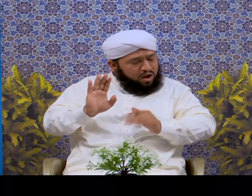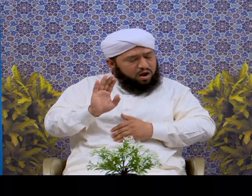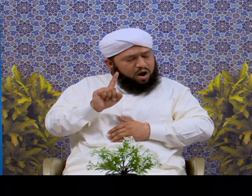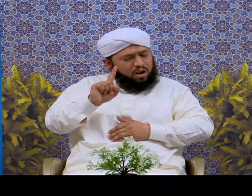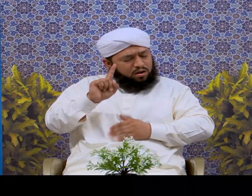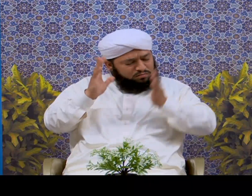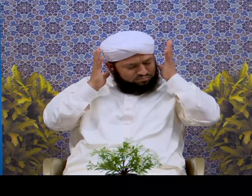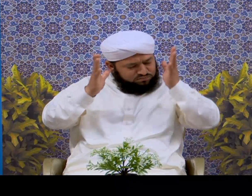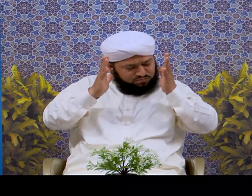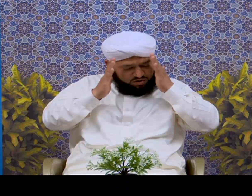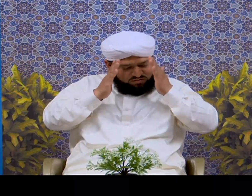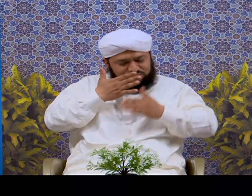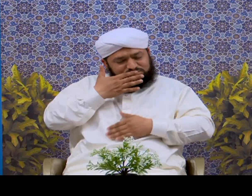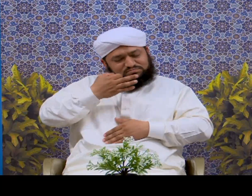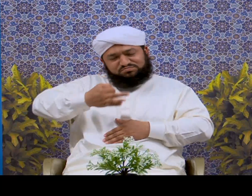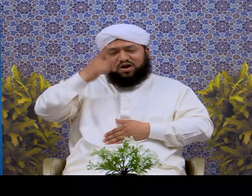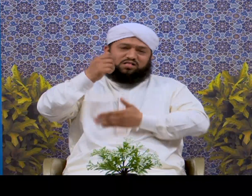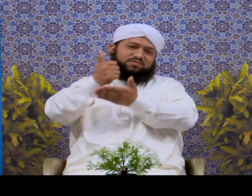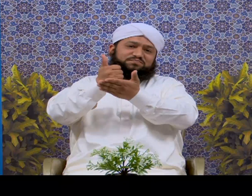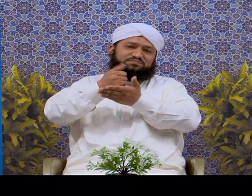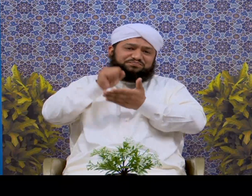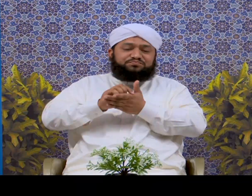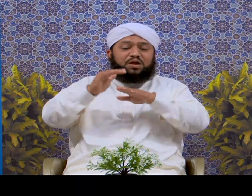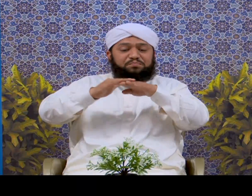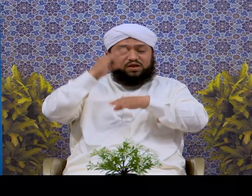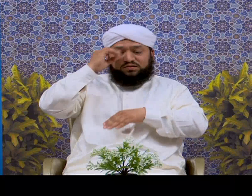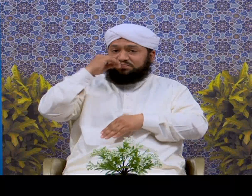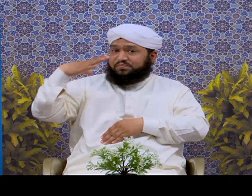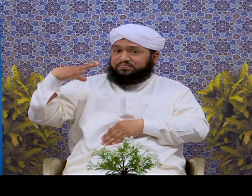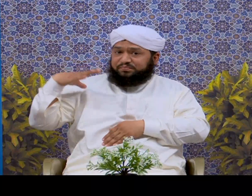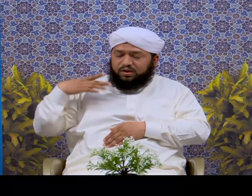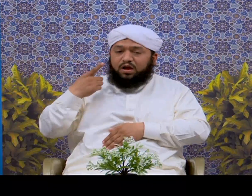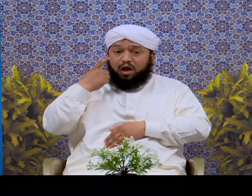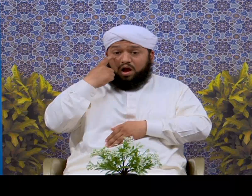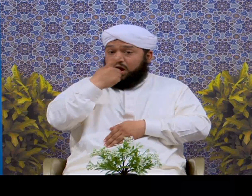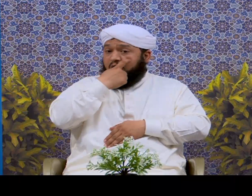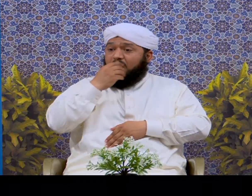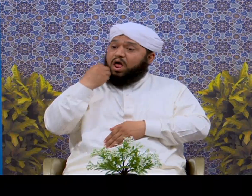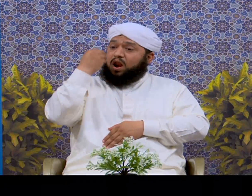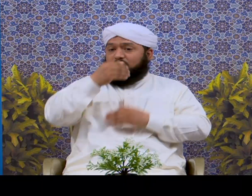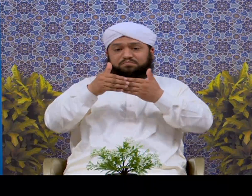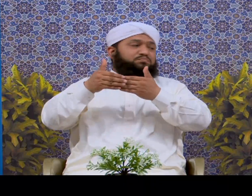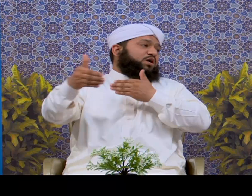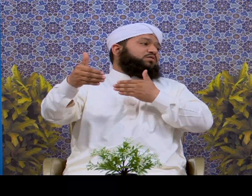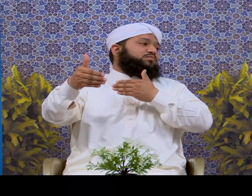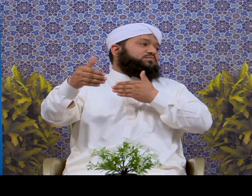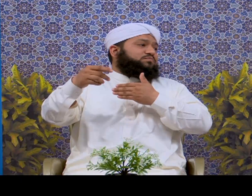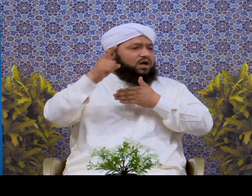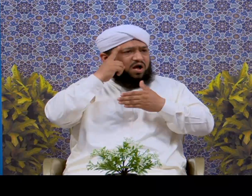عبادت کی لذت عطا فرمائے گا۔ پیارے اسلامی بھائیوں، ایک تو ہے آنکھوں کو حرام سے بچانا، نہ دیکھنے والی چیزوں کو